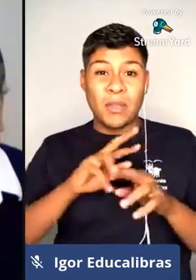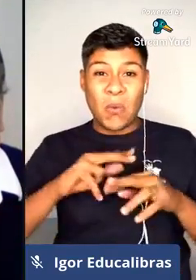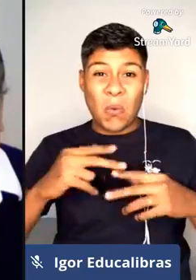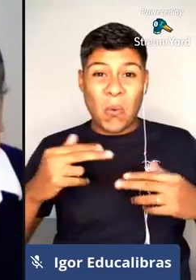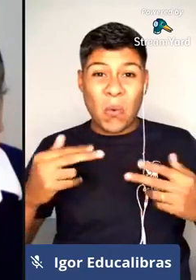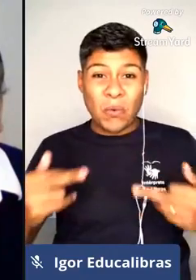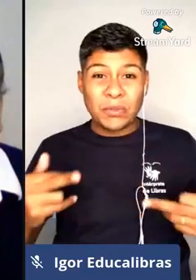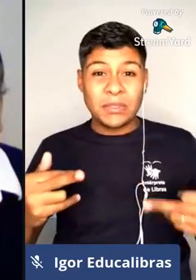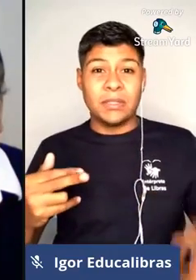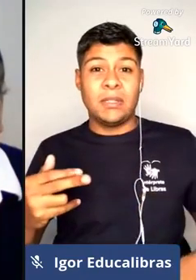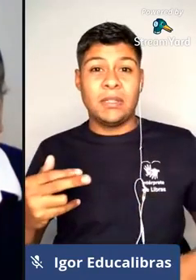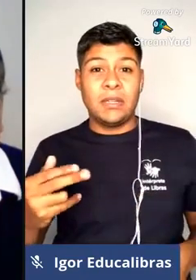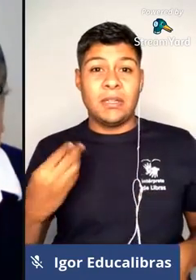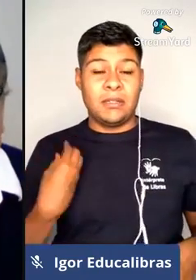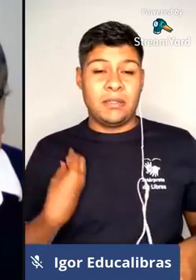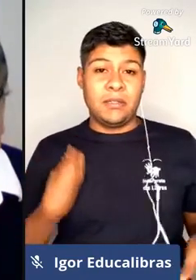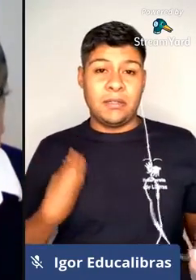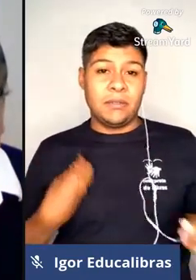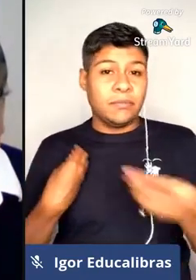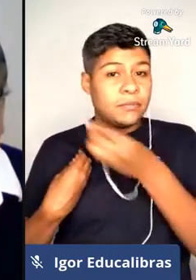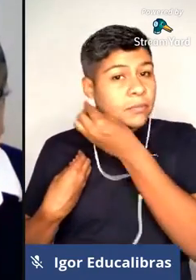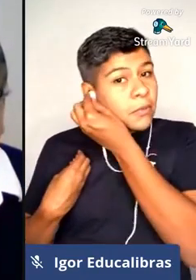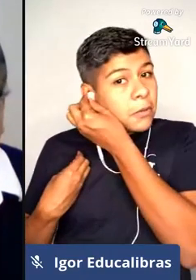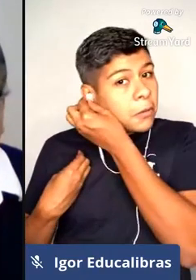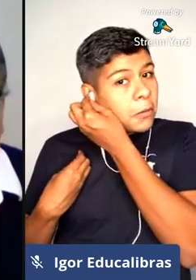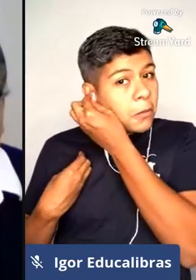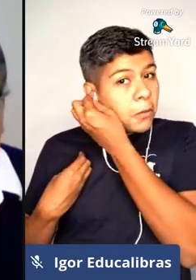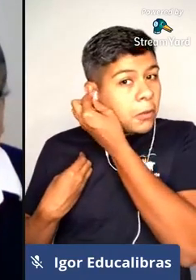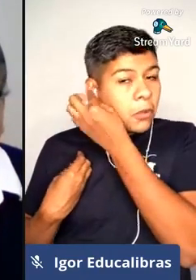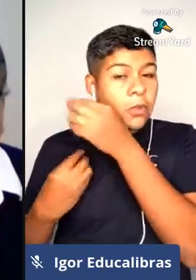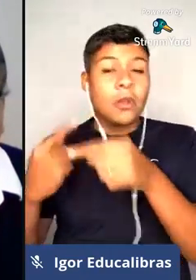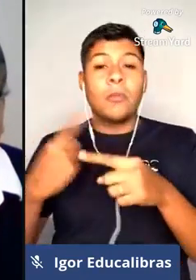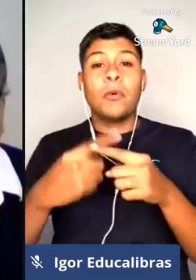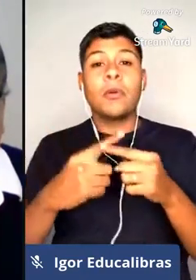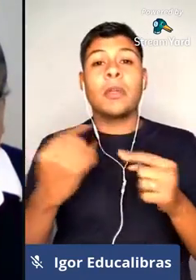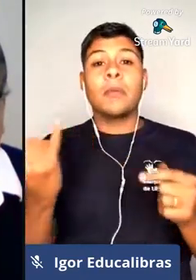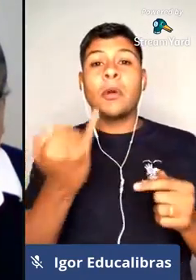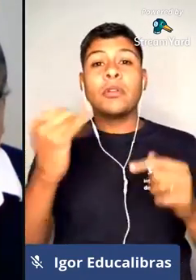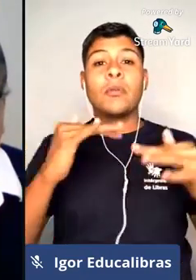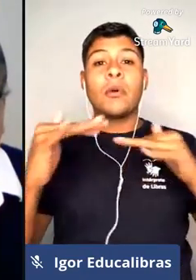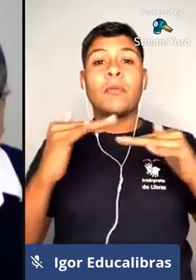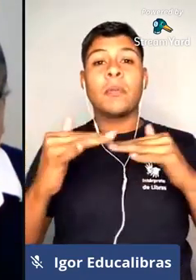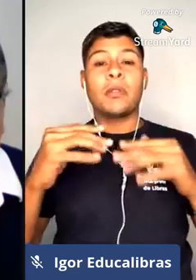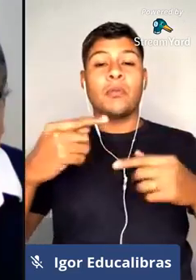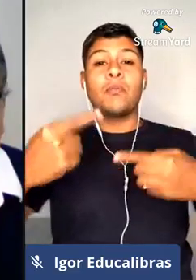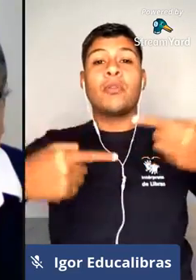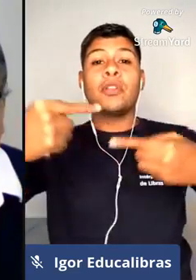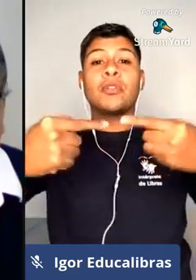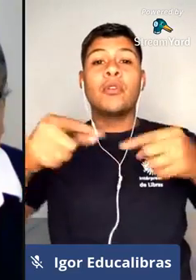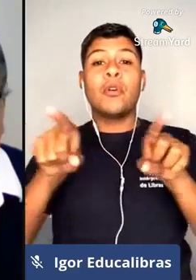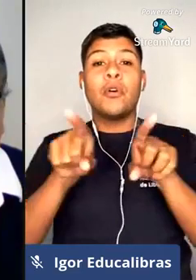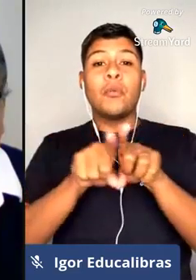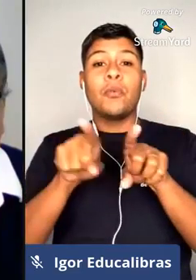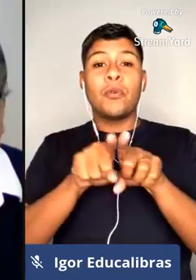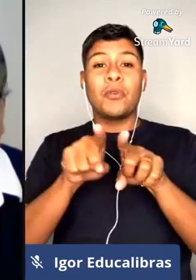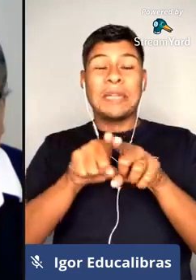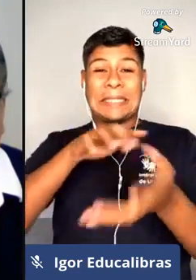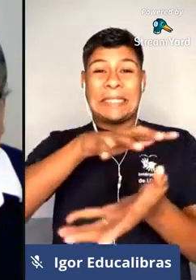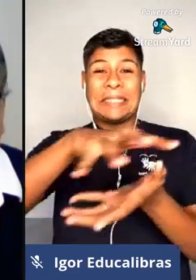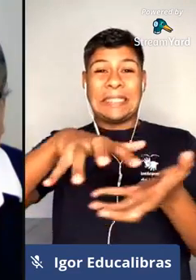muita coisa para fazer. E por que a importância da gente reativar o movimento político? Porque nessas épocas de crise,